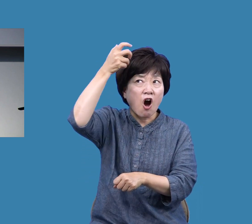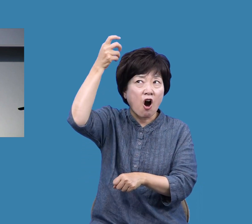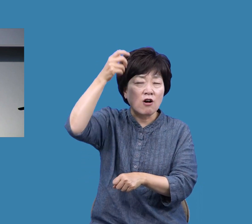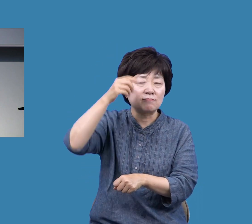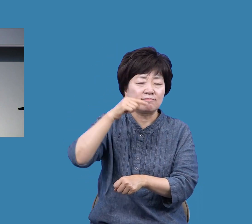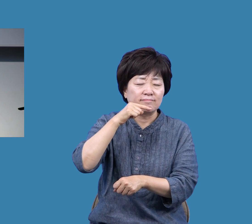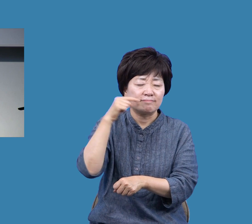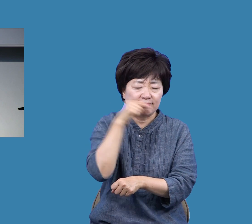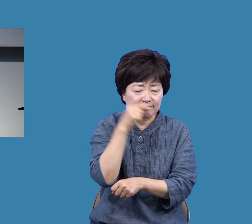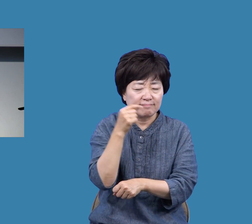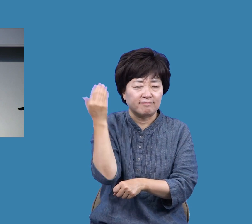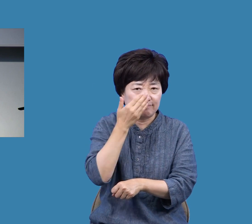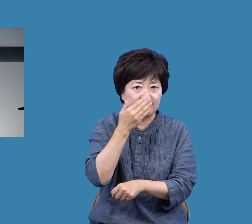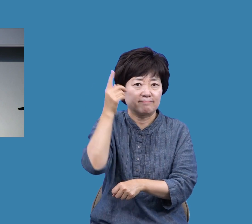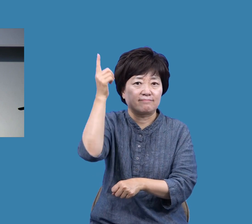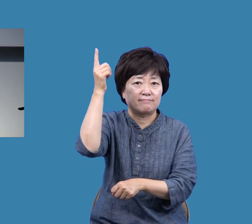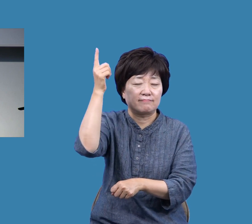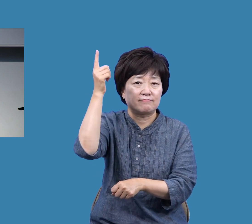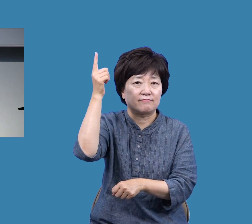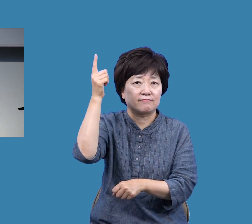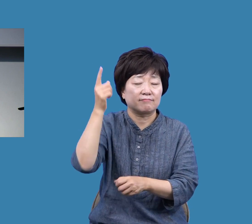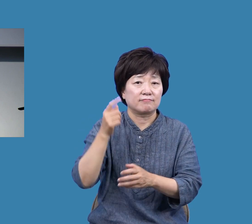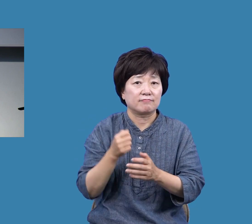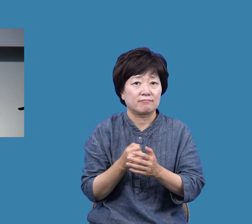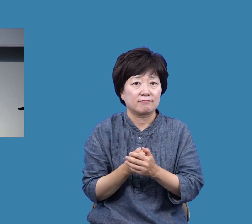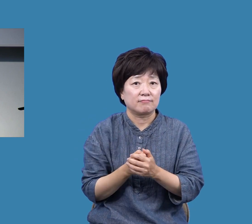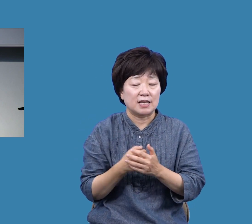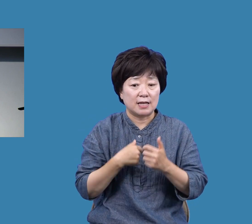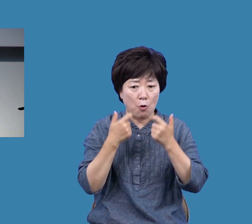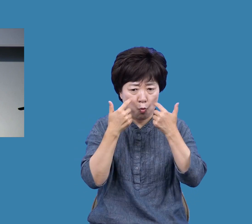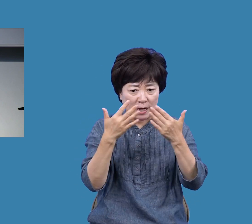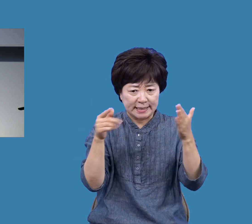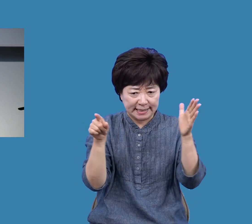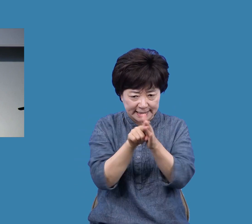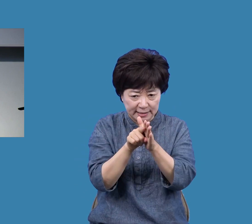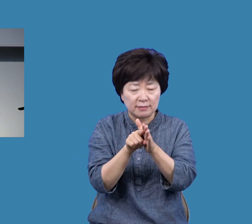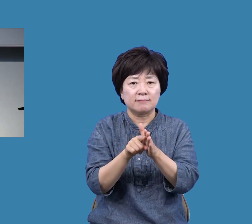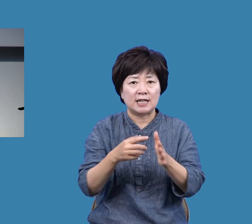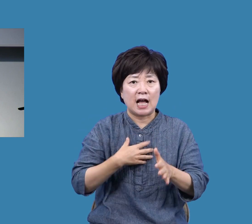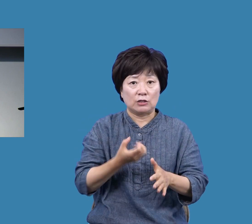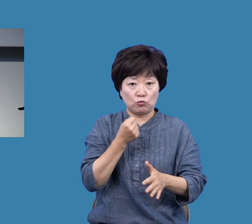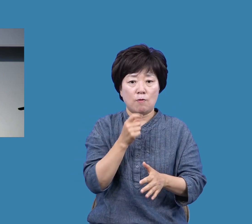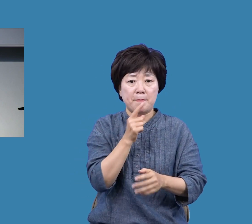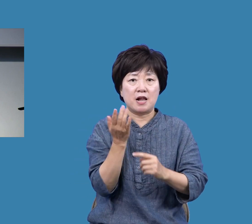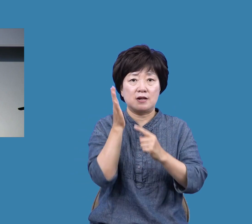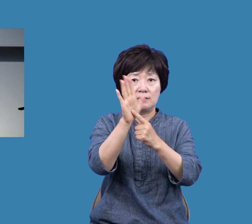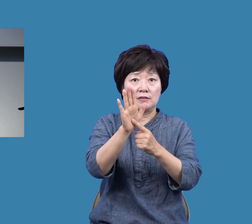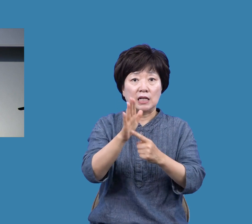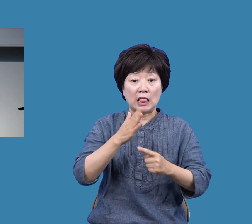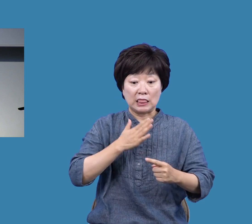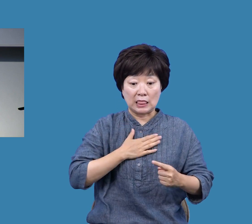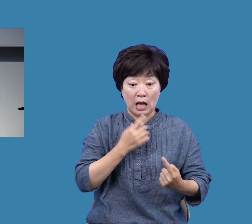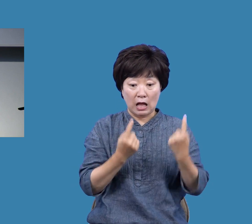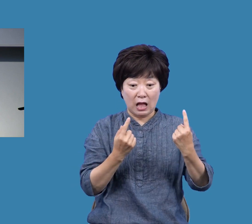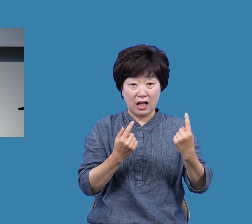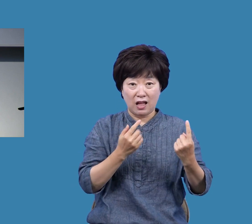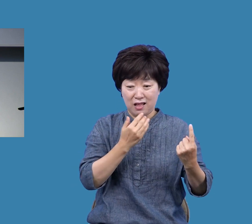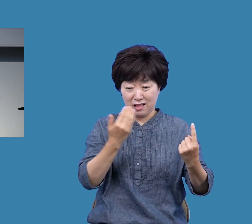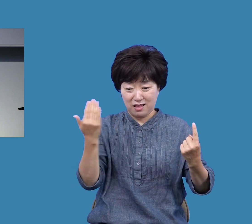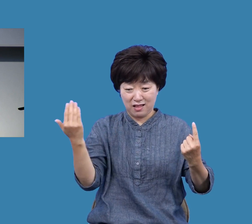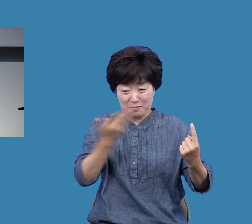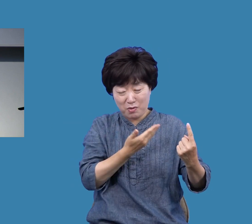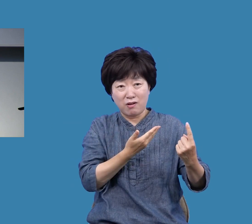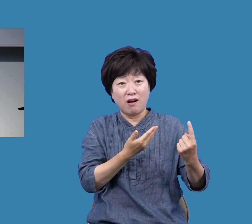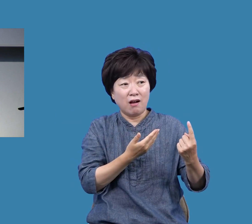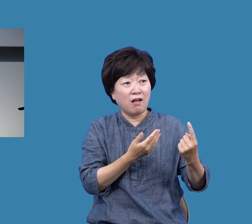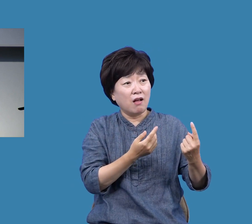그 아까 제가 확신을 가지고 말씀드렸던 것이, 여기에 정말로 저 말고 저보다 더 분별력이 있고 저보다